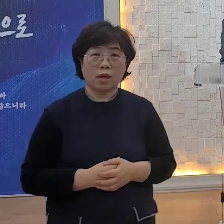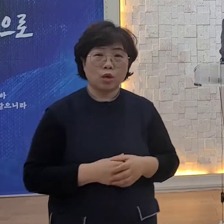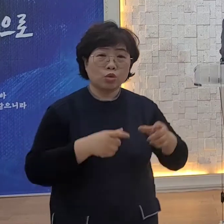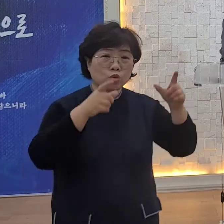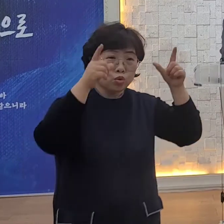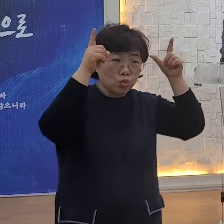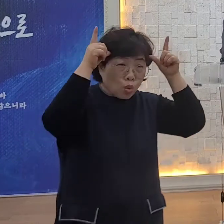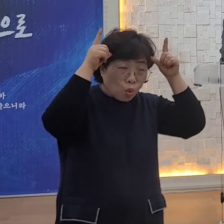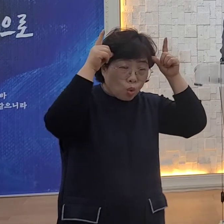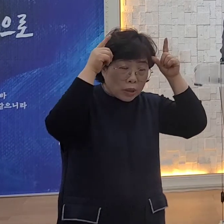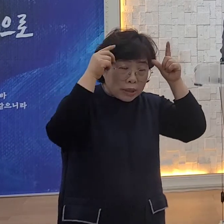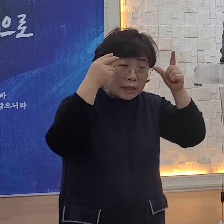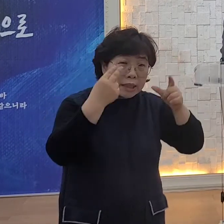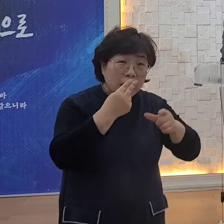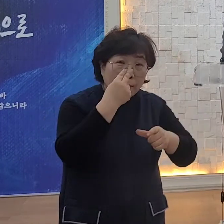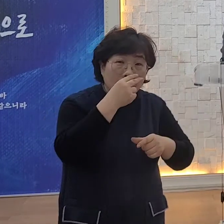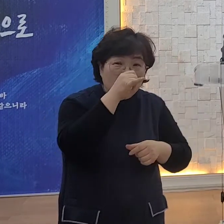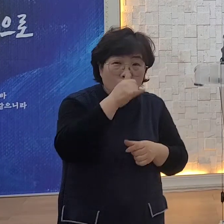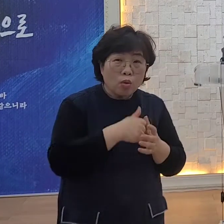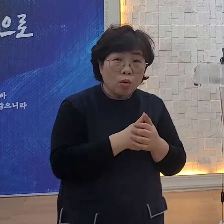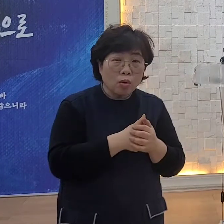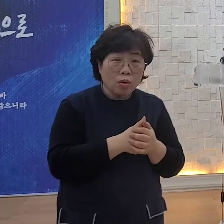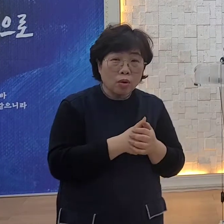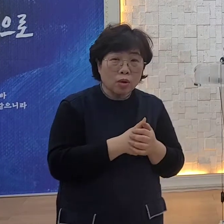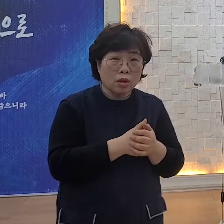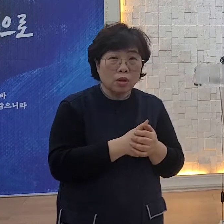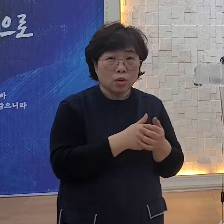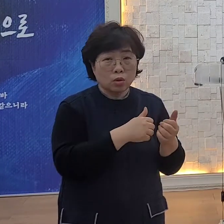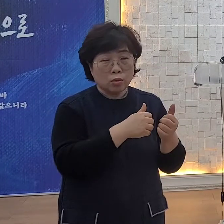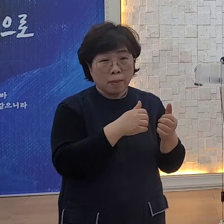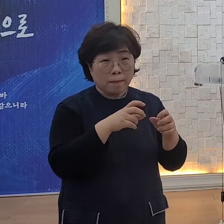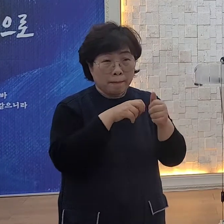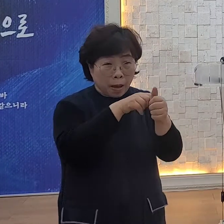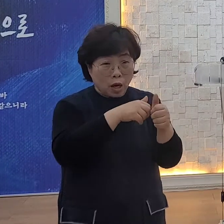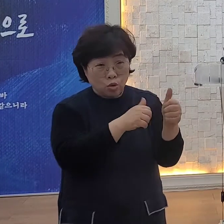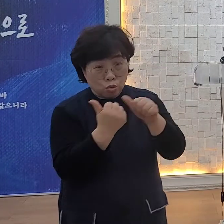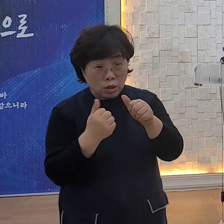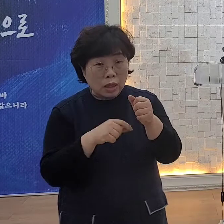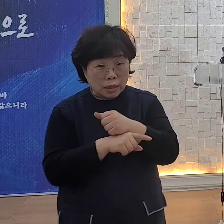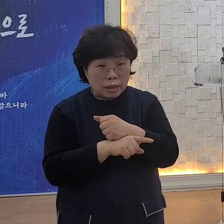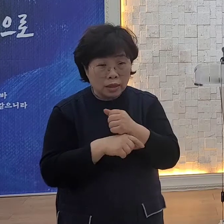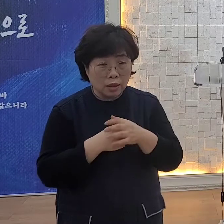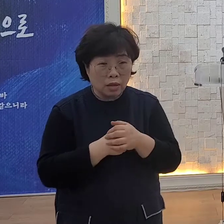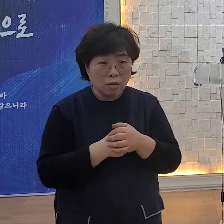소는 살고 말은 죽는다는 뜻입니다. 이해하셨죠?